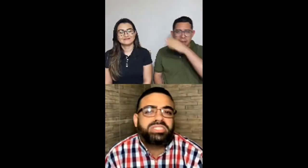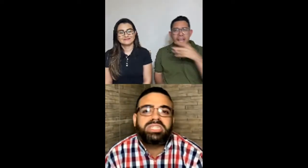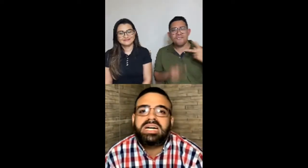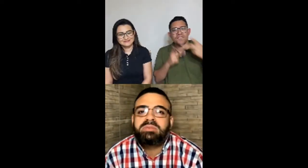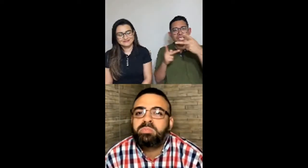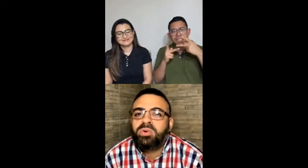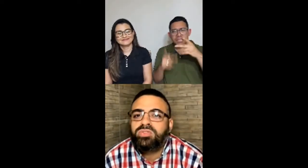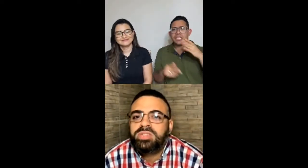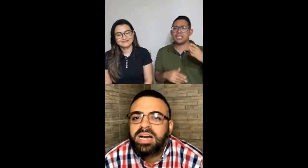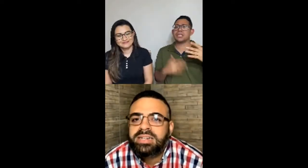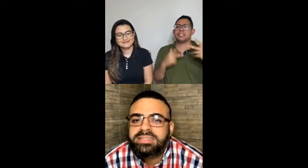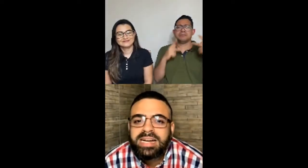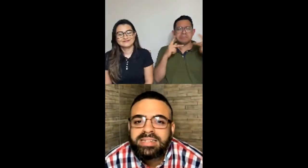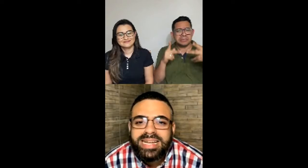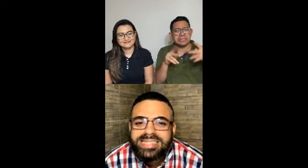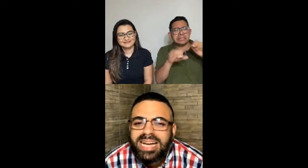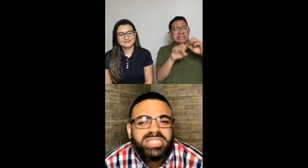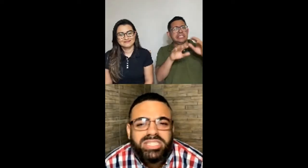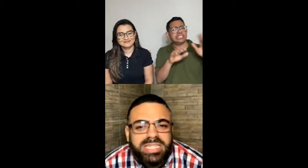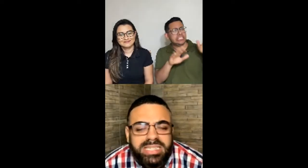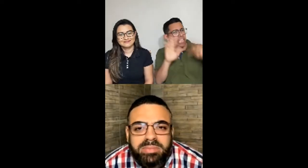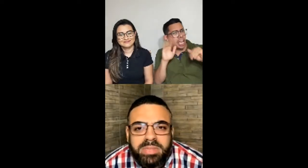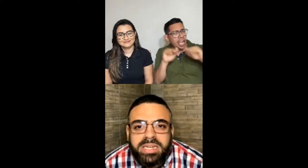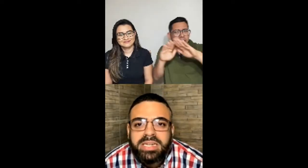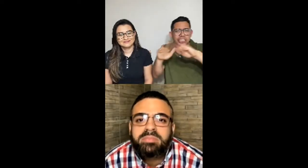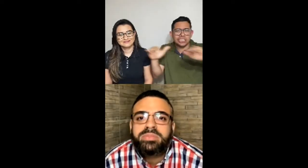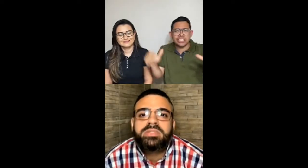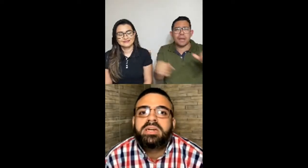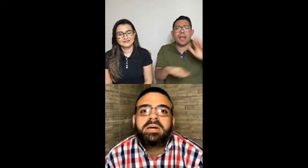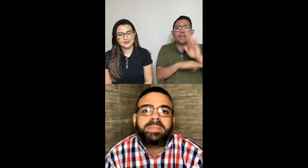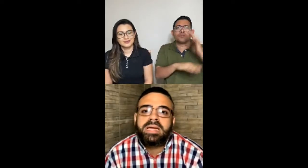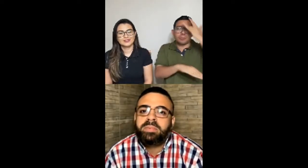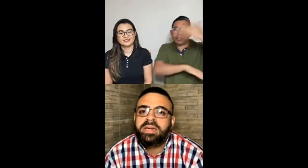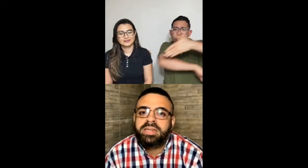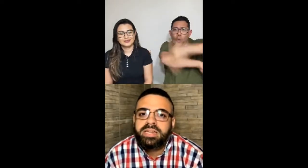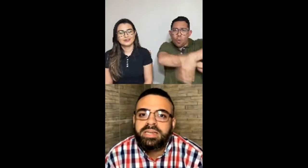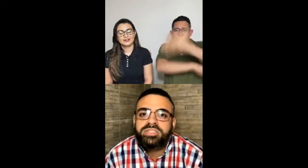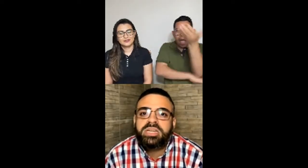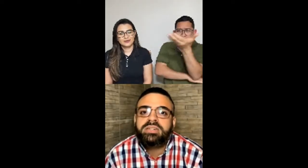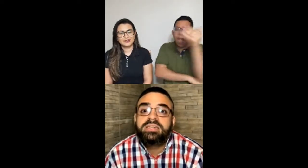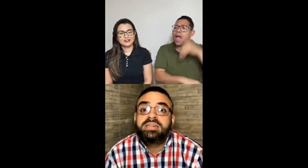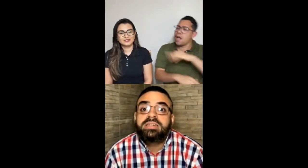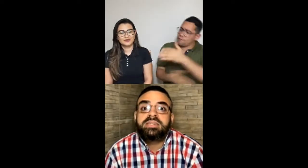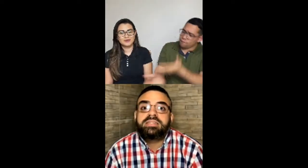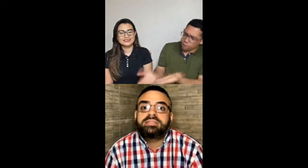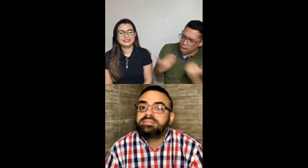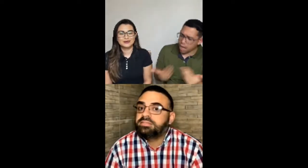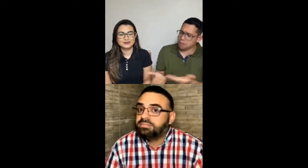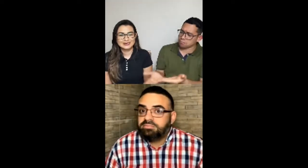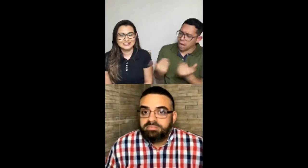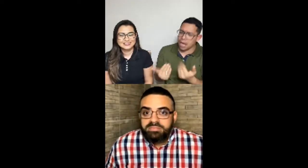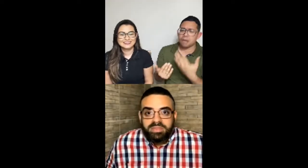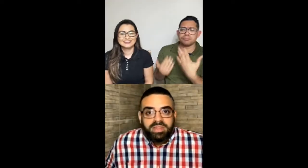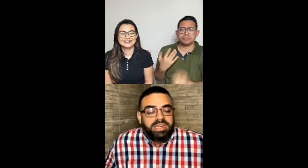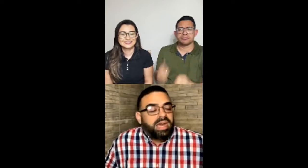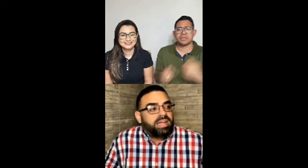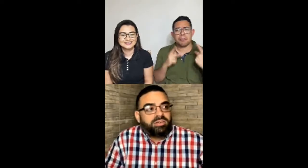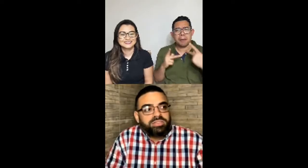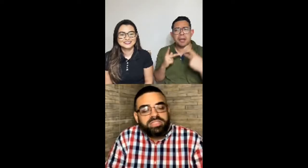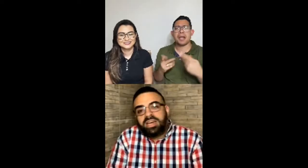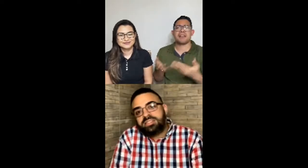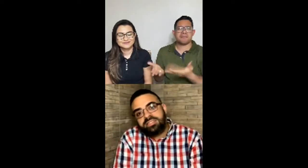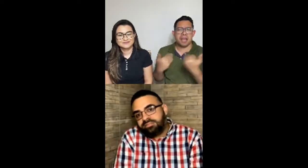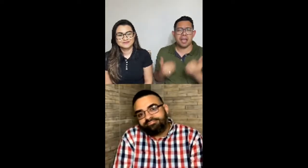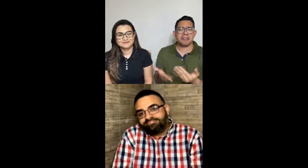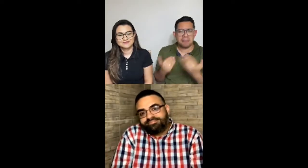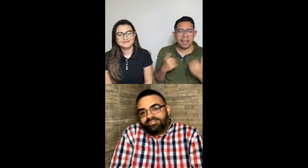todo mundo, vai na rua com a galera toda, chama o povo da sarjeta, né? Mesmo, para